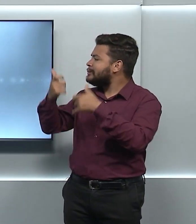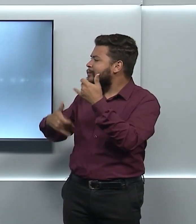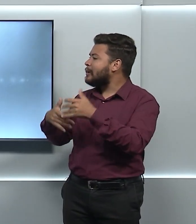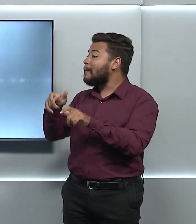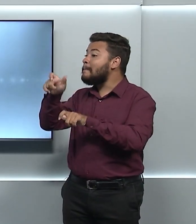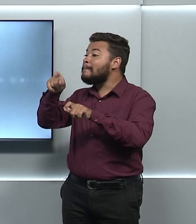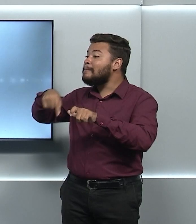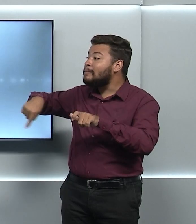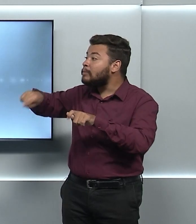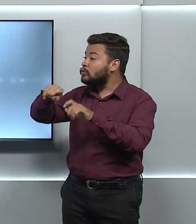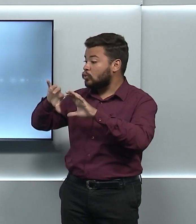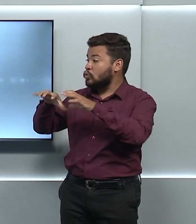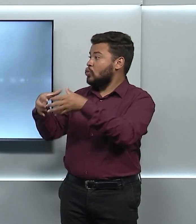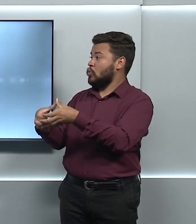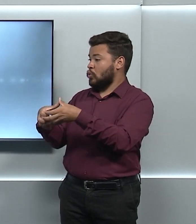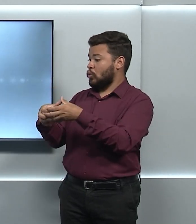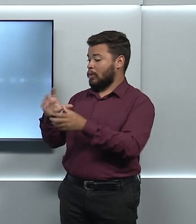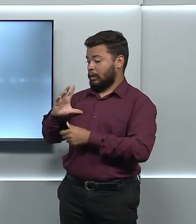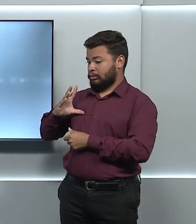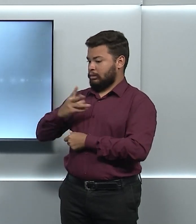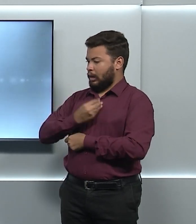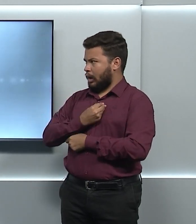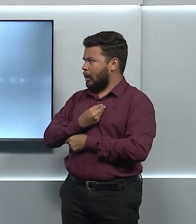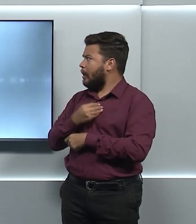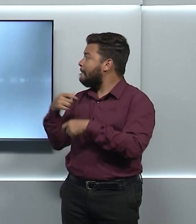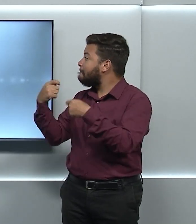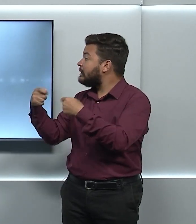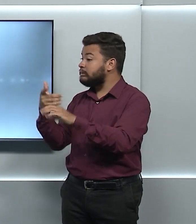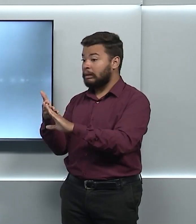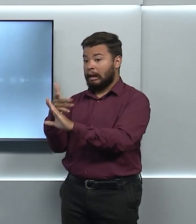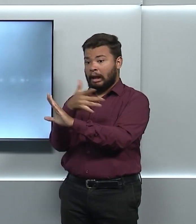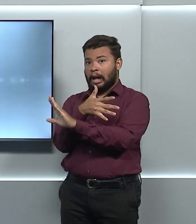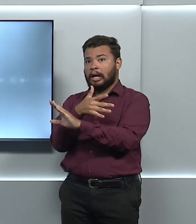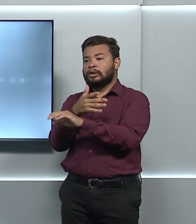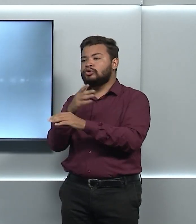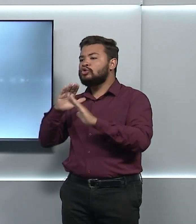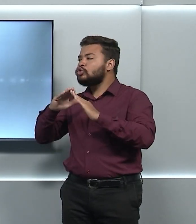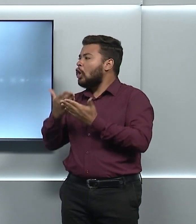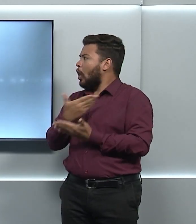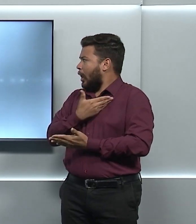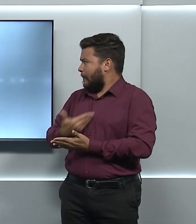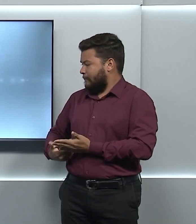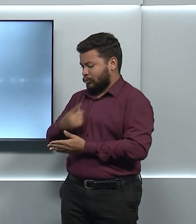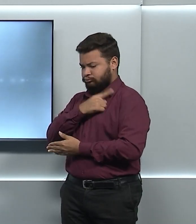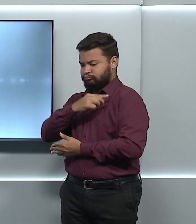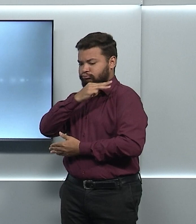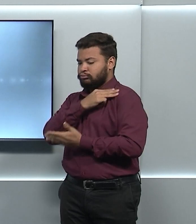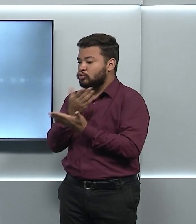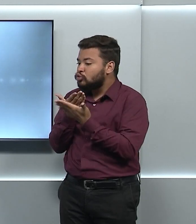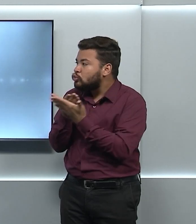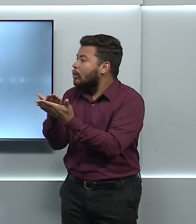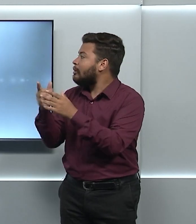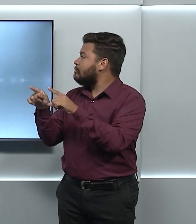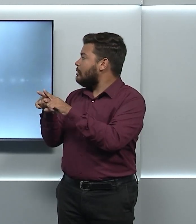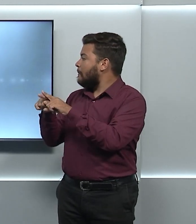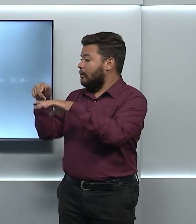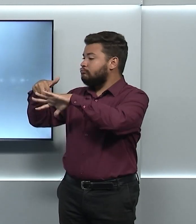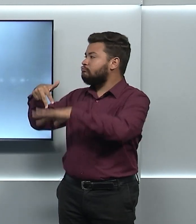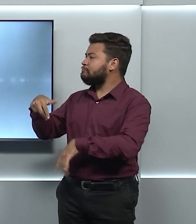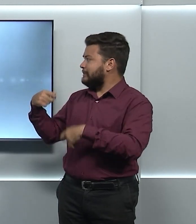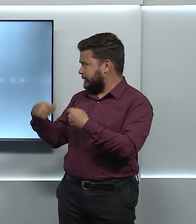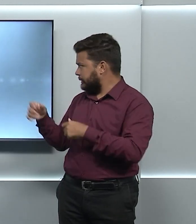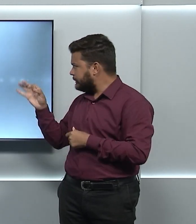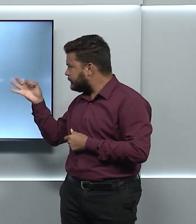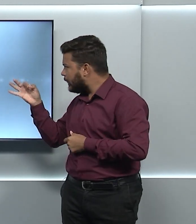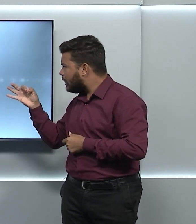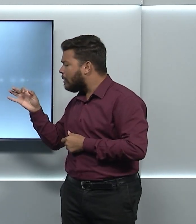pessoas da comunidade trans têm que ter estudado em escola pública, né, e também estar numa condição de vulnerabilidade. Fora esses quesitos, como é que essa